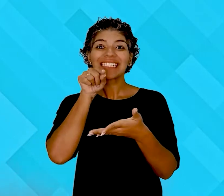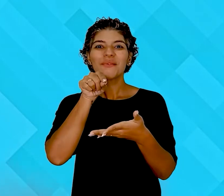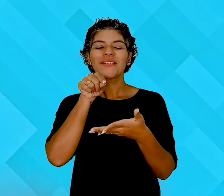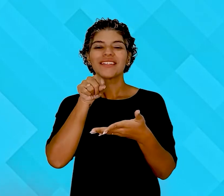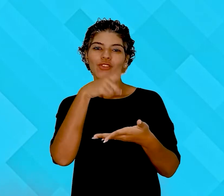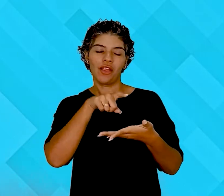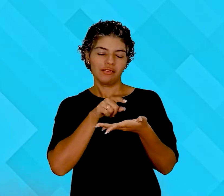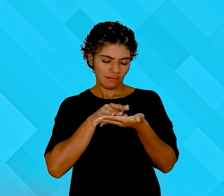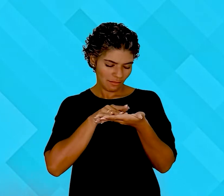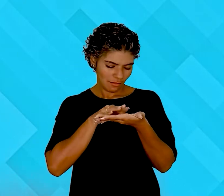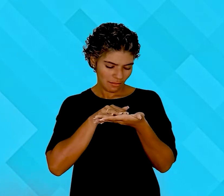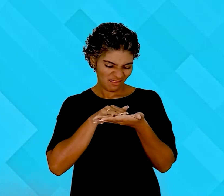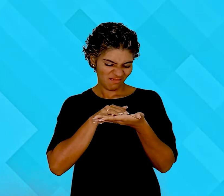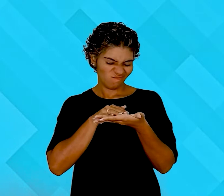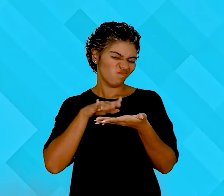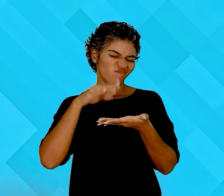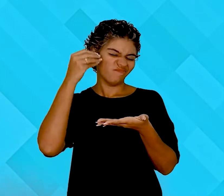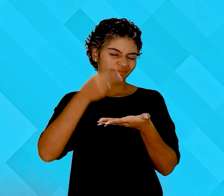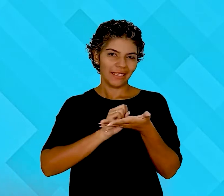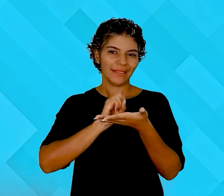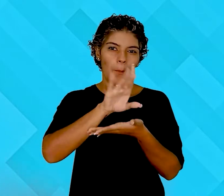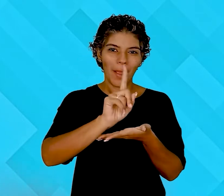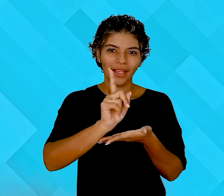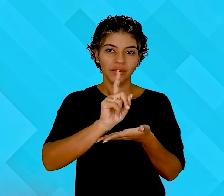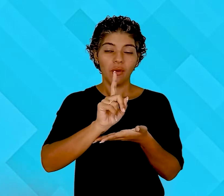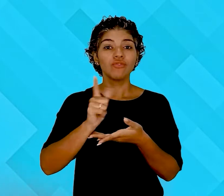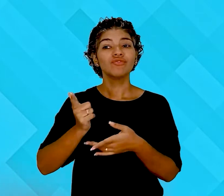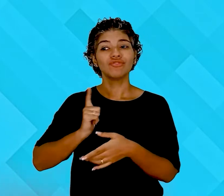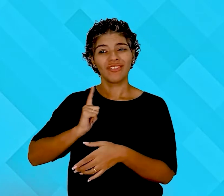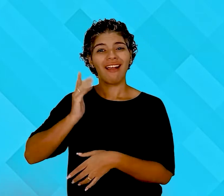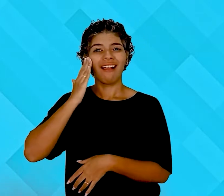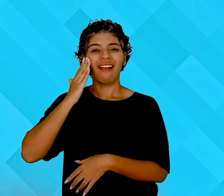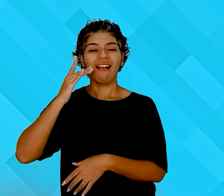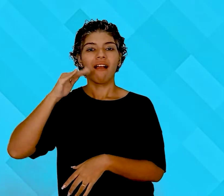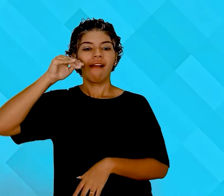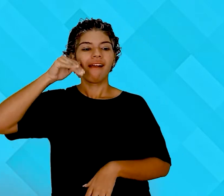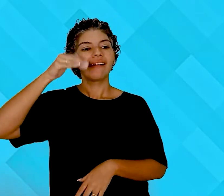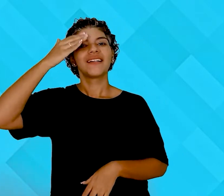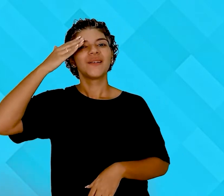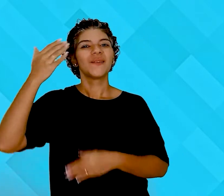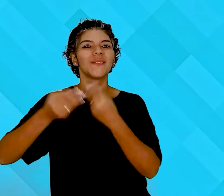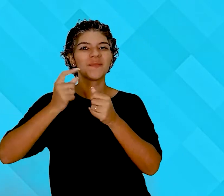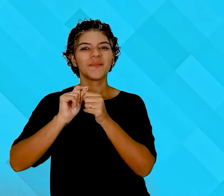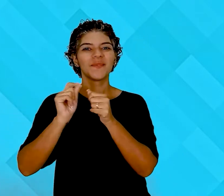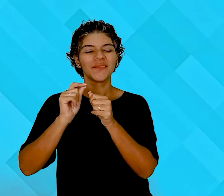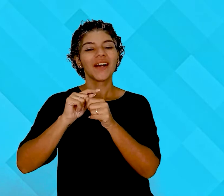ser usado para nos oferecer uma publicidade, para nos oferecer determinados conteúdos. Então, o que eu acho importante da